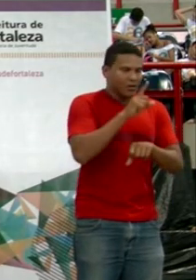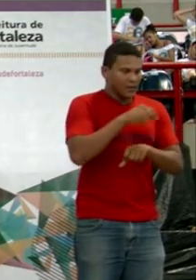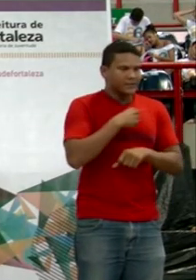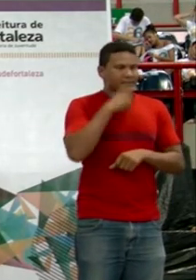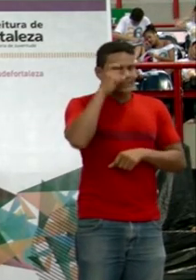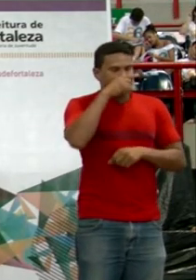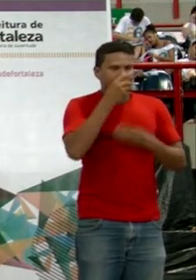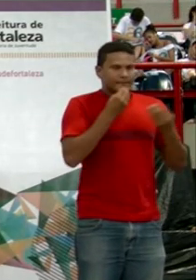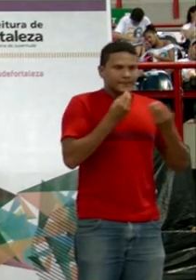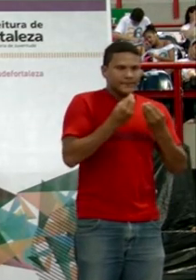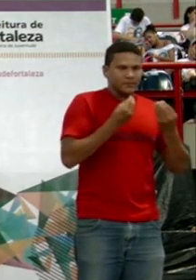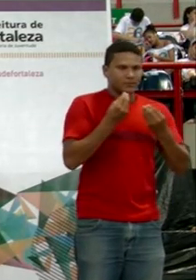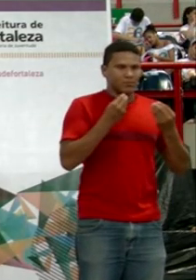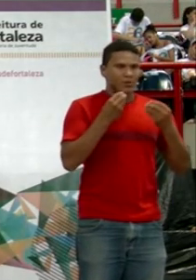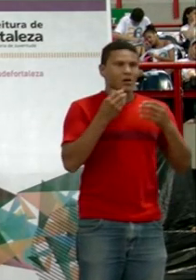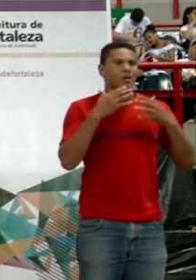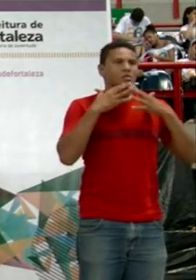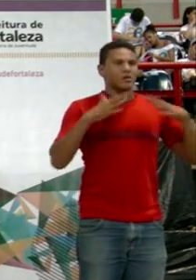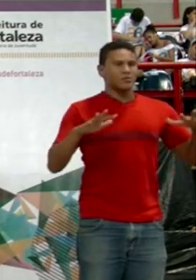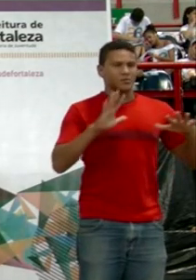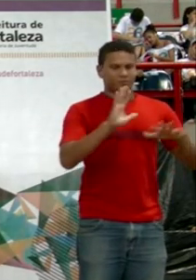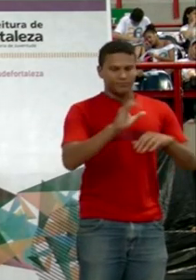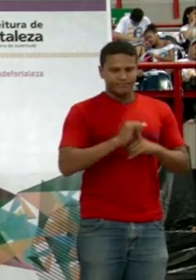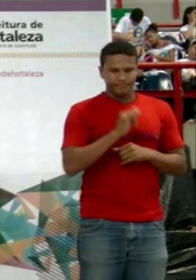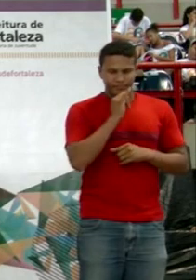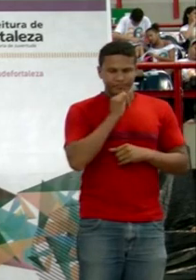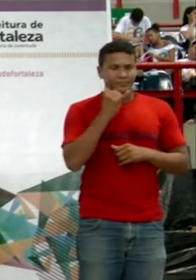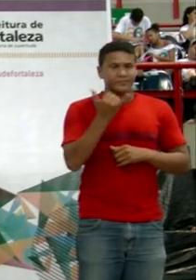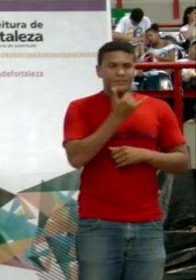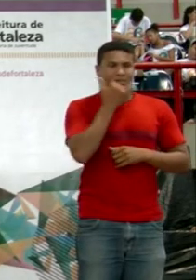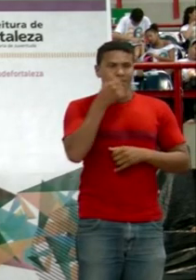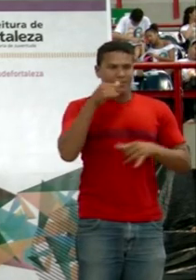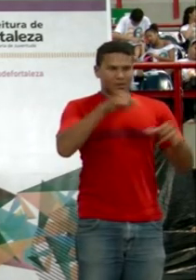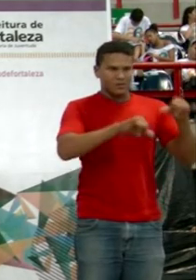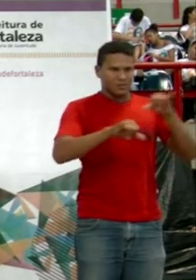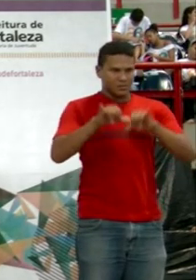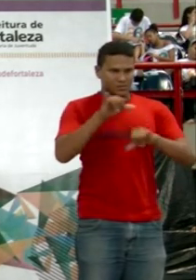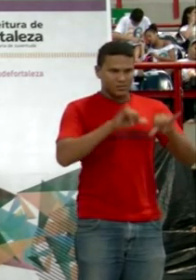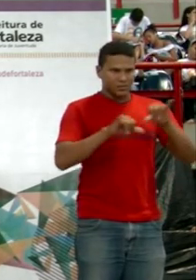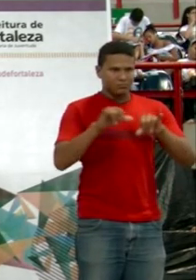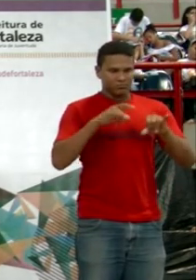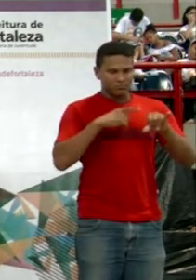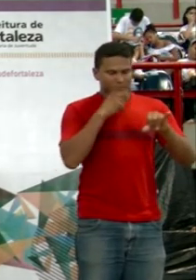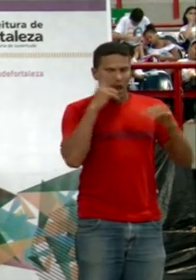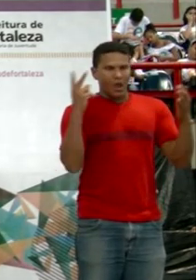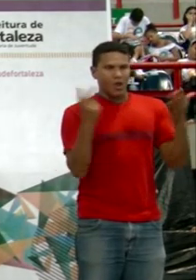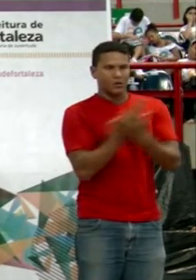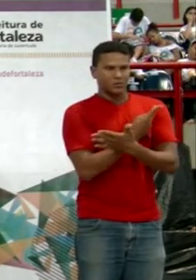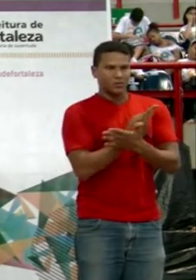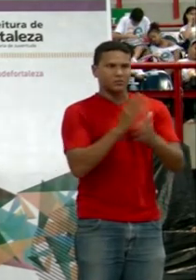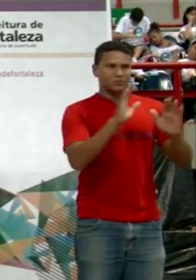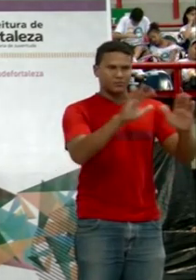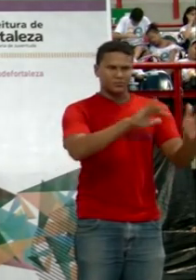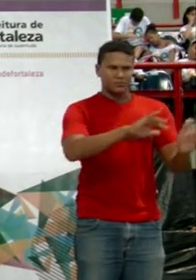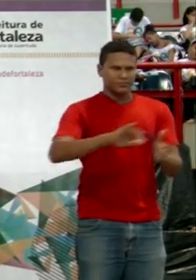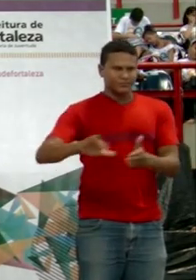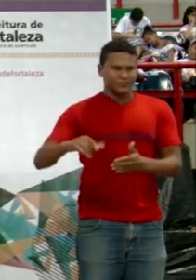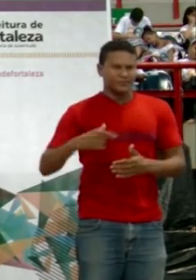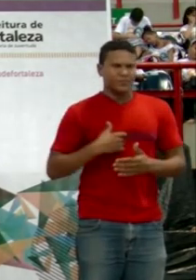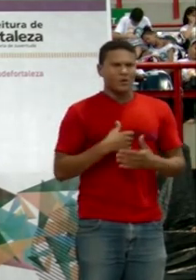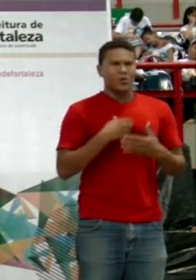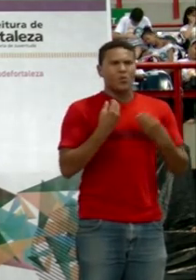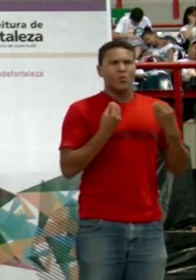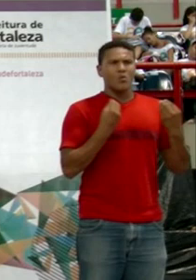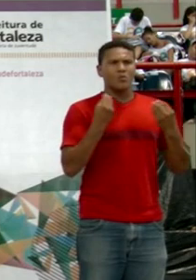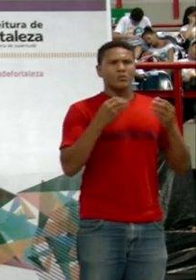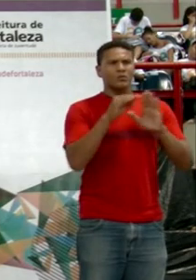sofre reação de acordo com a equação química. Ele forneceu a equação. Gente, quem são os produtos dessa